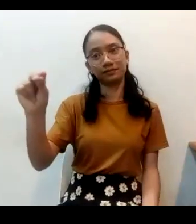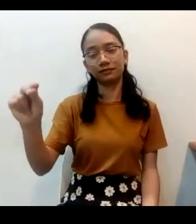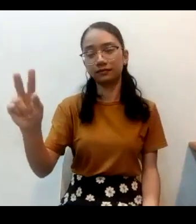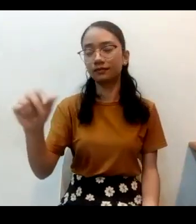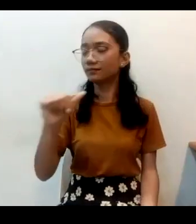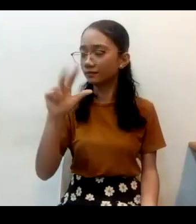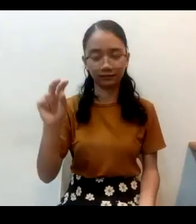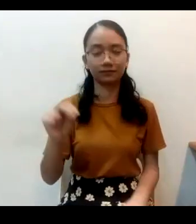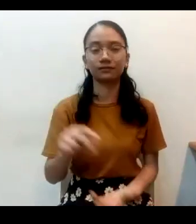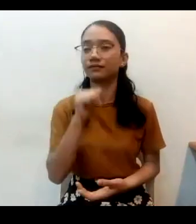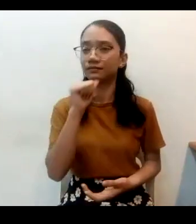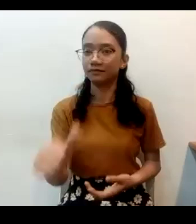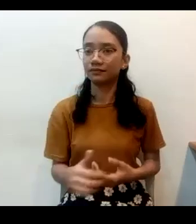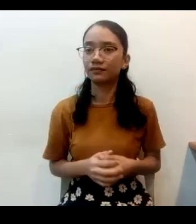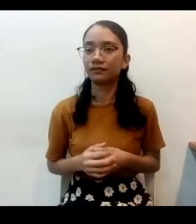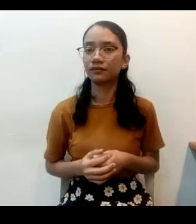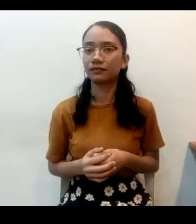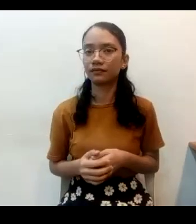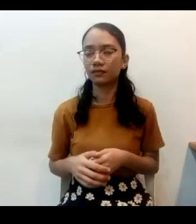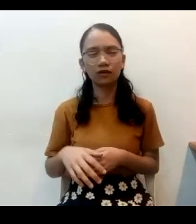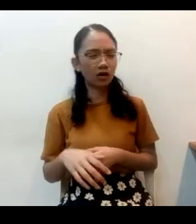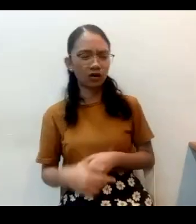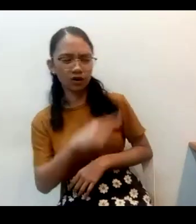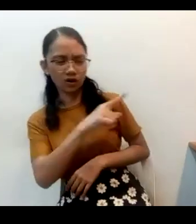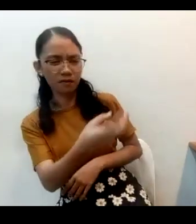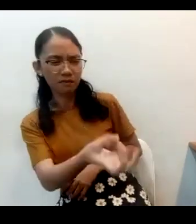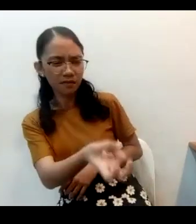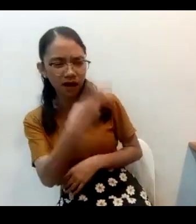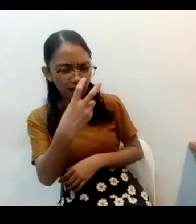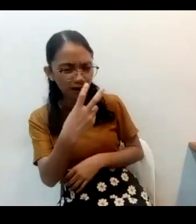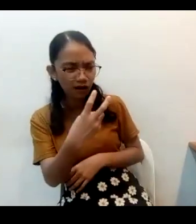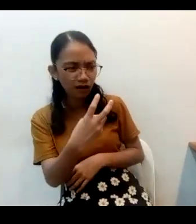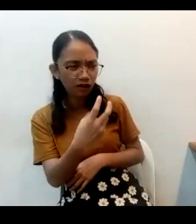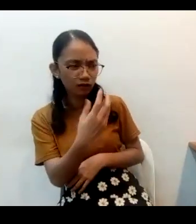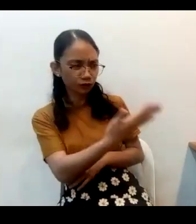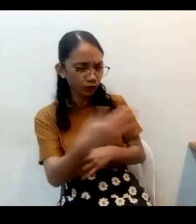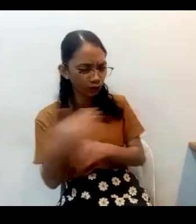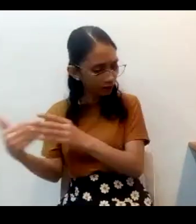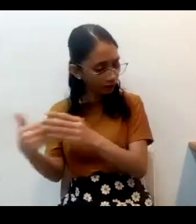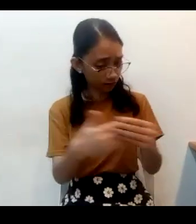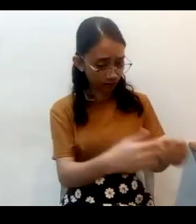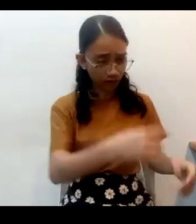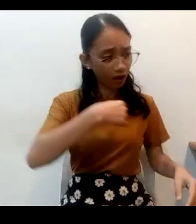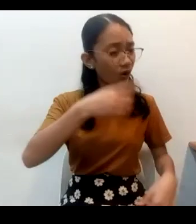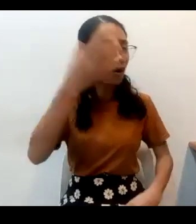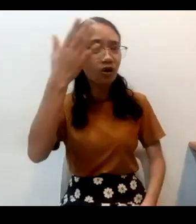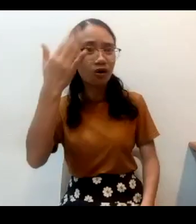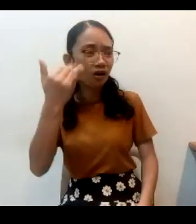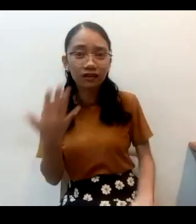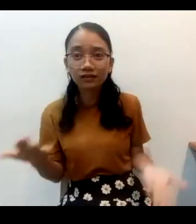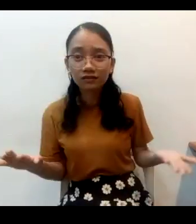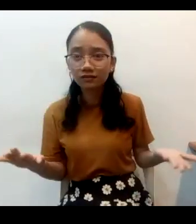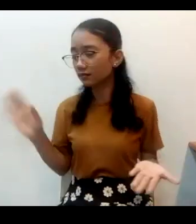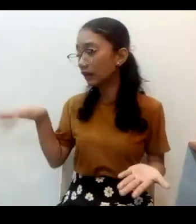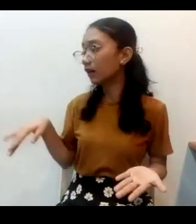anymore. Hindi na po. You're blind. Oh, ikaw pala yung How can you lead me? bakit ikaw yung nag-aakay?